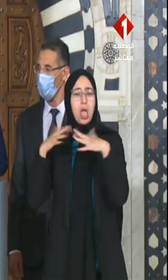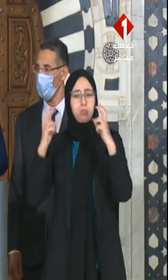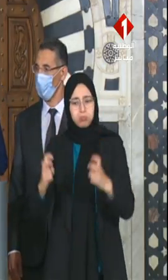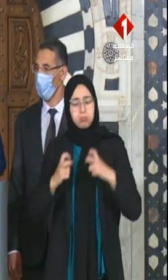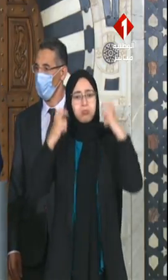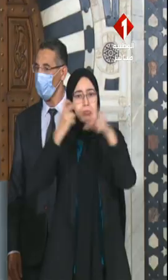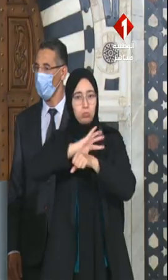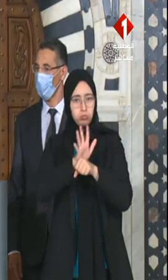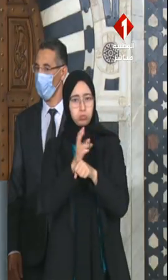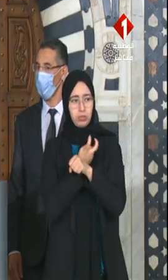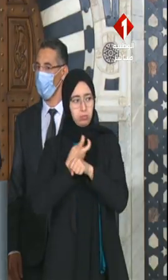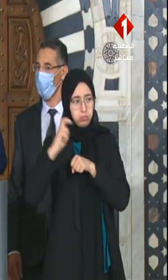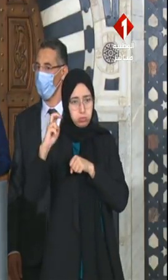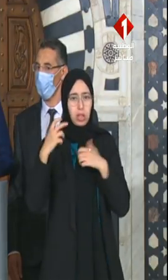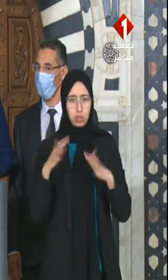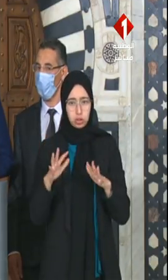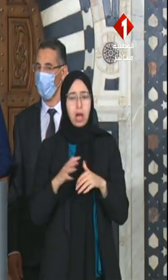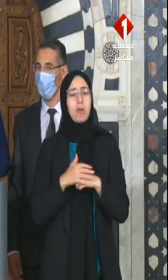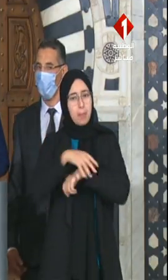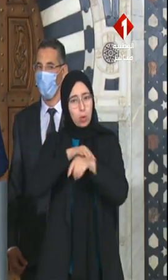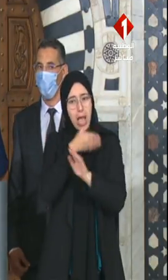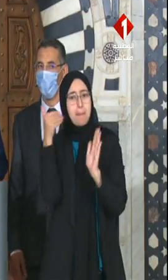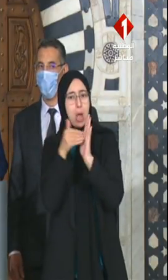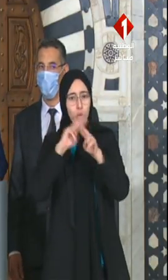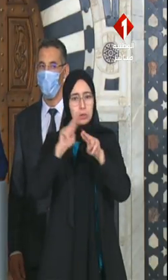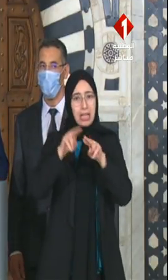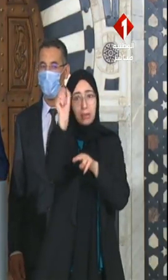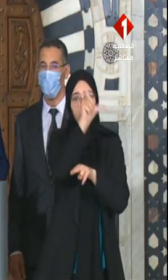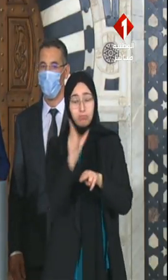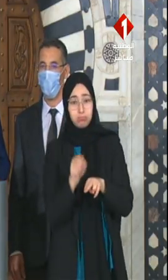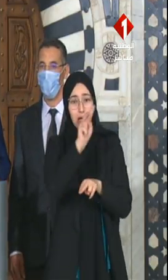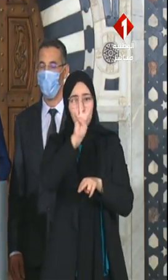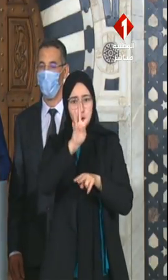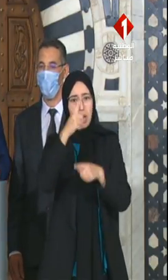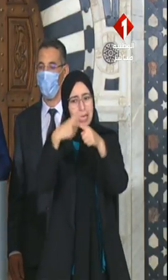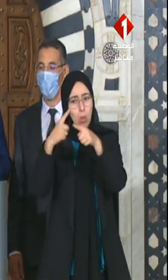مرتفع وثم ولايات ثم تحسن فيها.